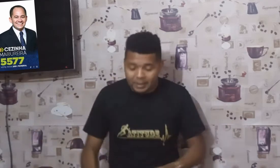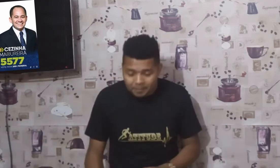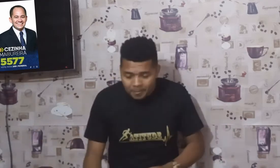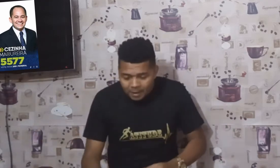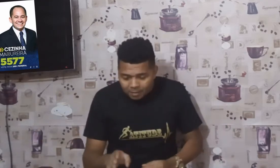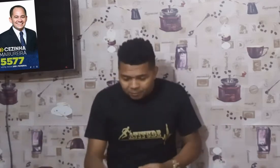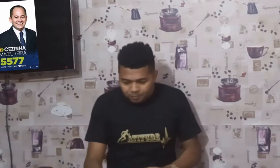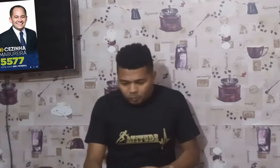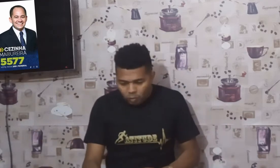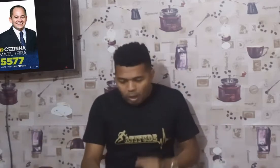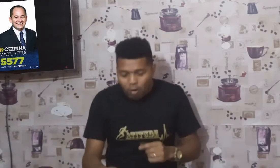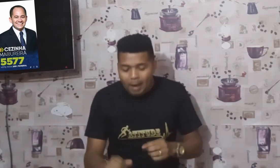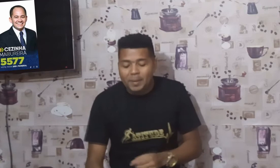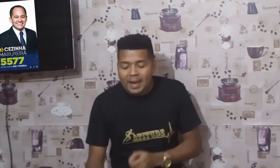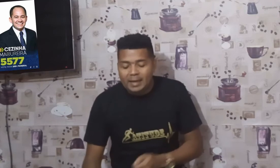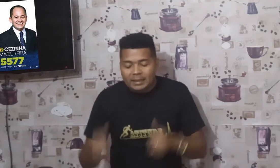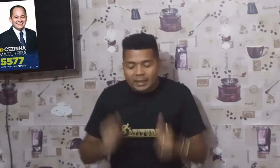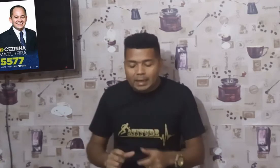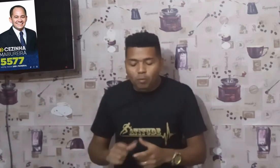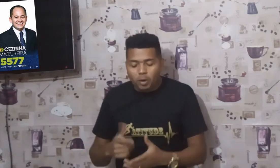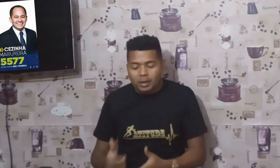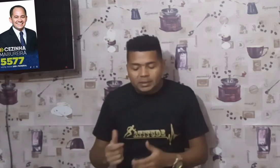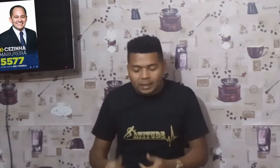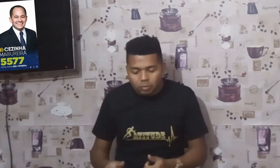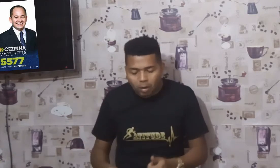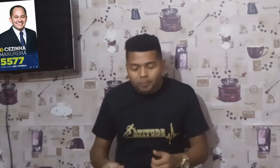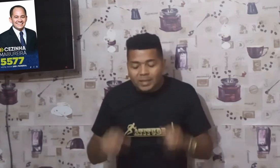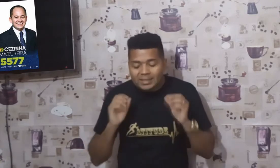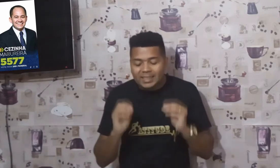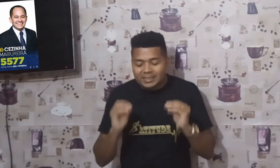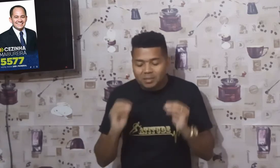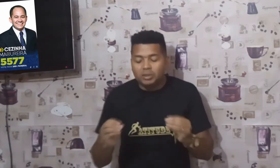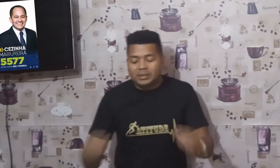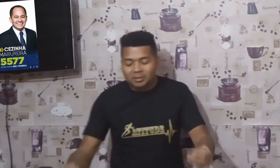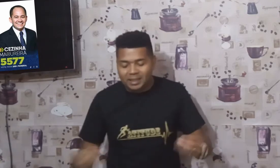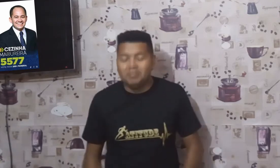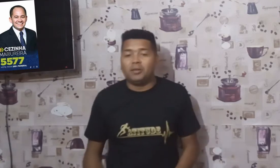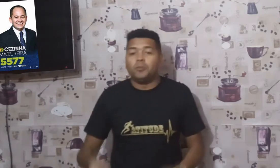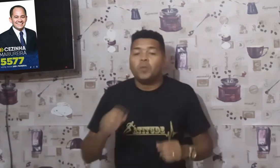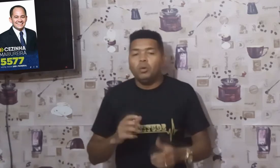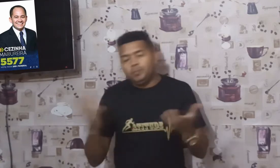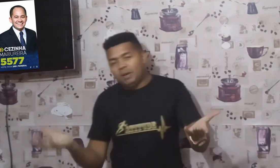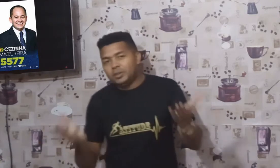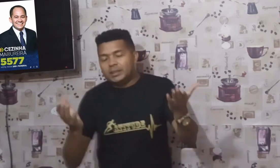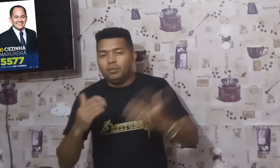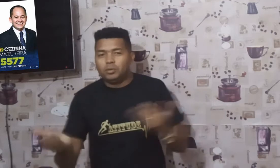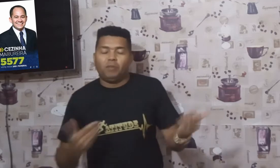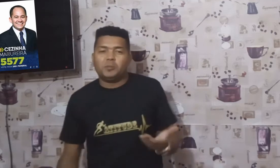Madureira. A APL cria o Programa Estadual de Distribuição de Alimento. Para você, talvez